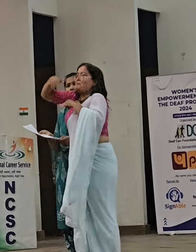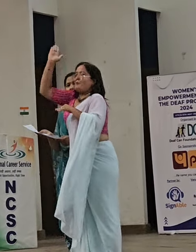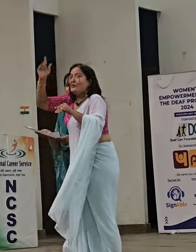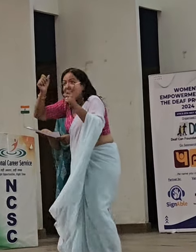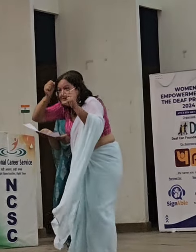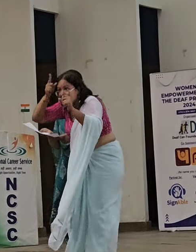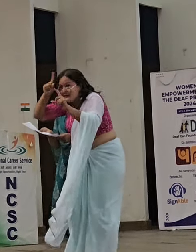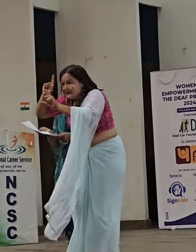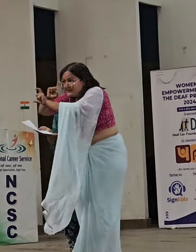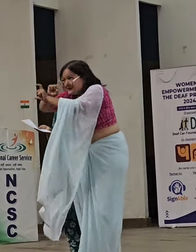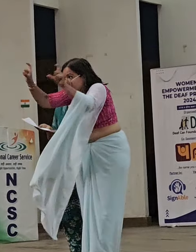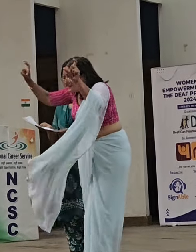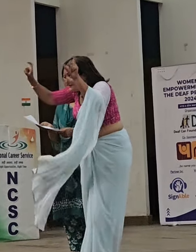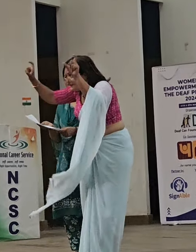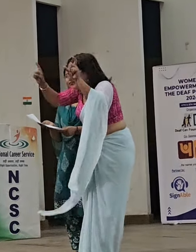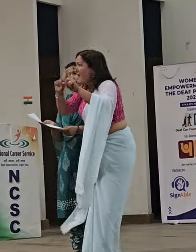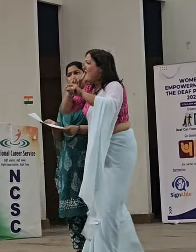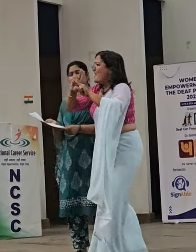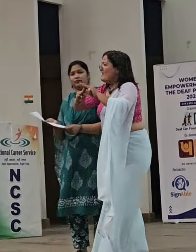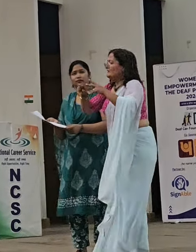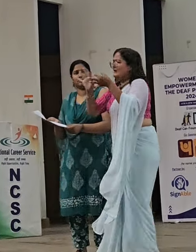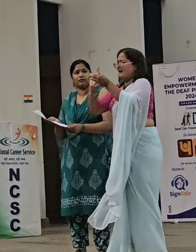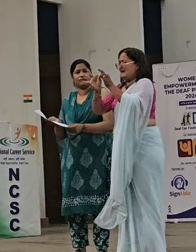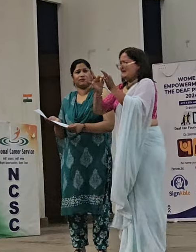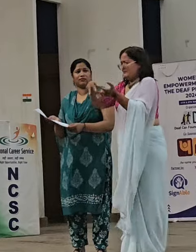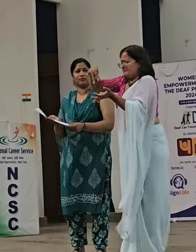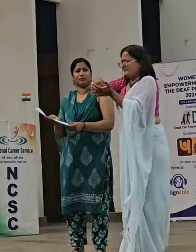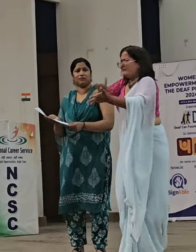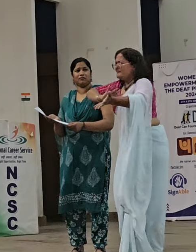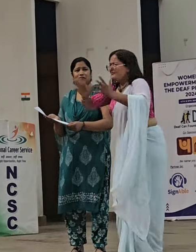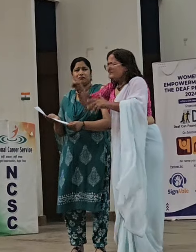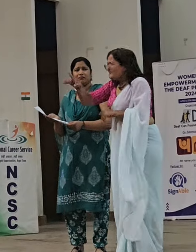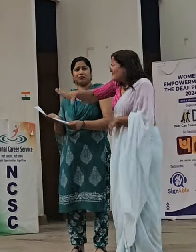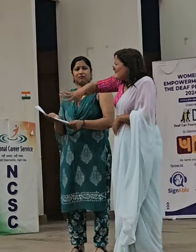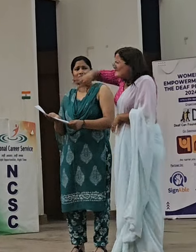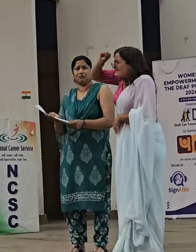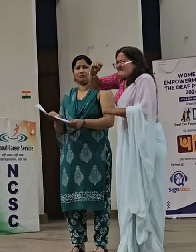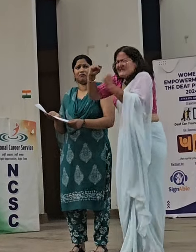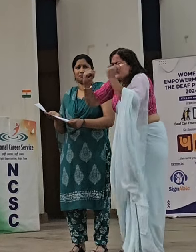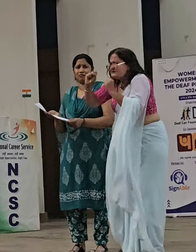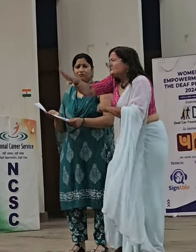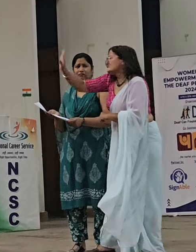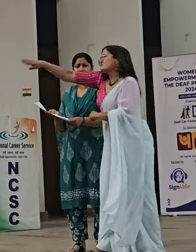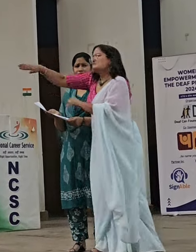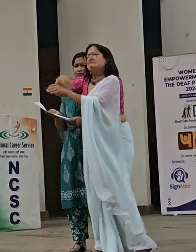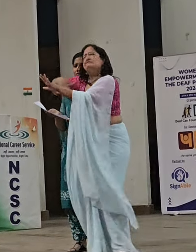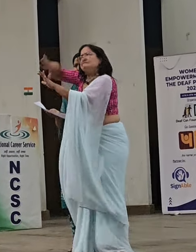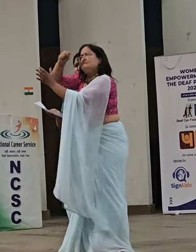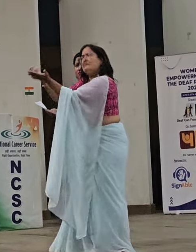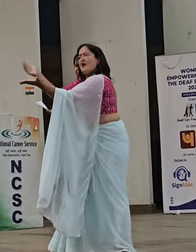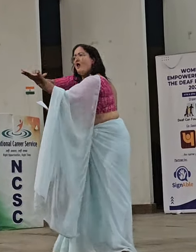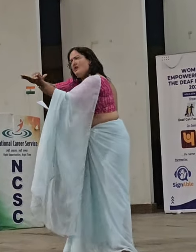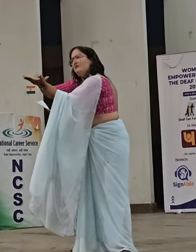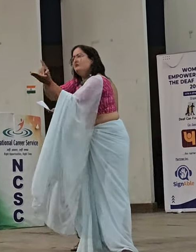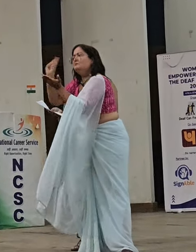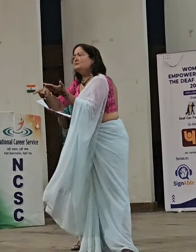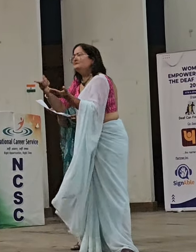आप अपने बारे में उनसे पूछ सकते हैं आपके जो भी क्वेश्चन है जो भी आपको प्रॉब्लम हो रही है। अगर यहाँ पे कोई इंटरप्रेटर खड़ा है, अगर आपको इंटरप्रेटर का कुछ समझ में नहीं आ